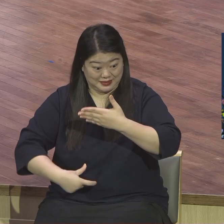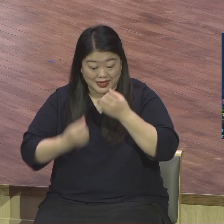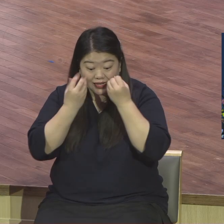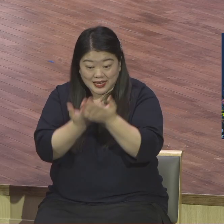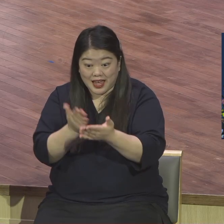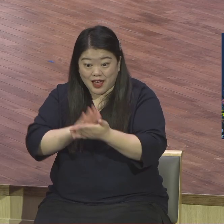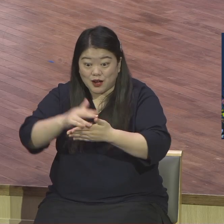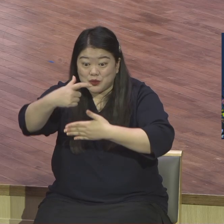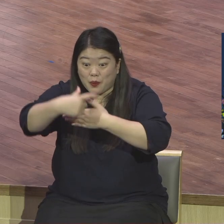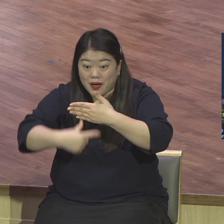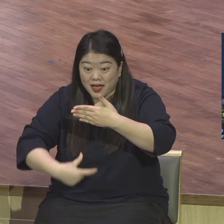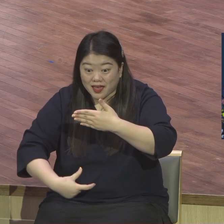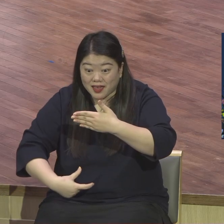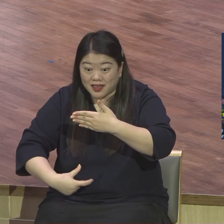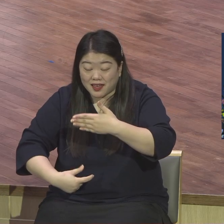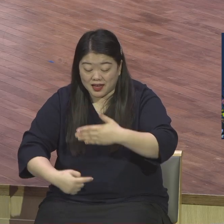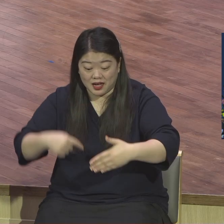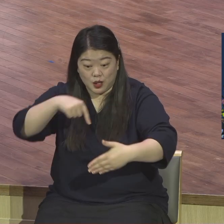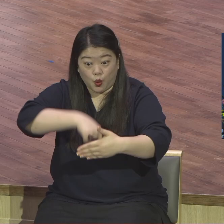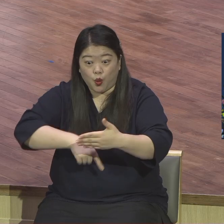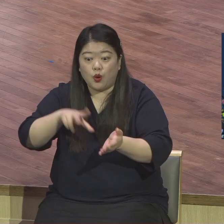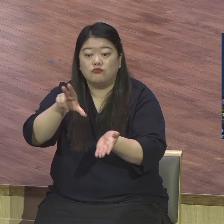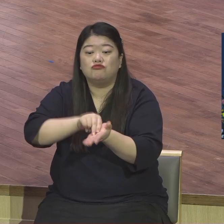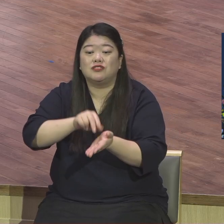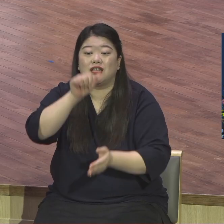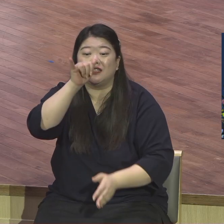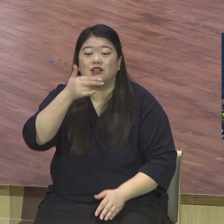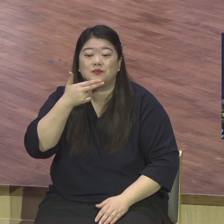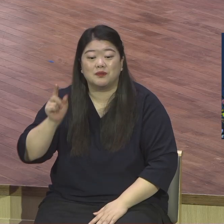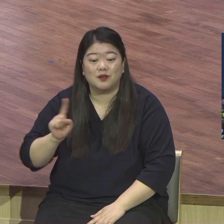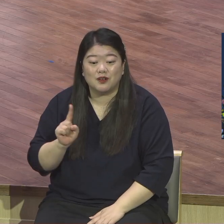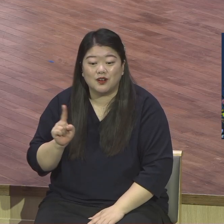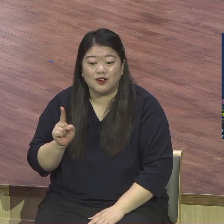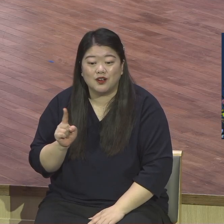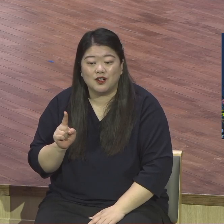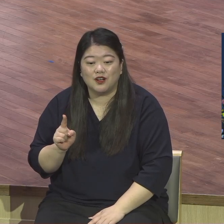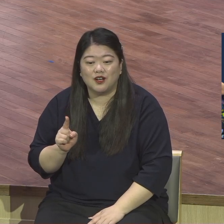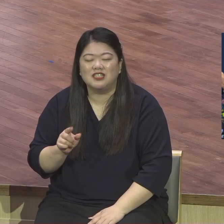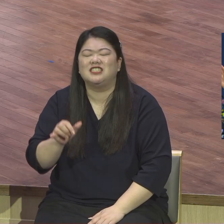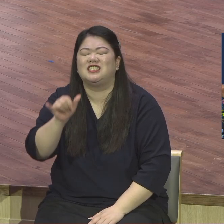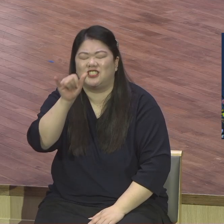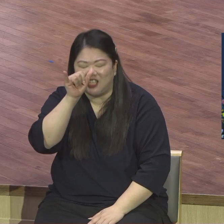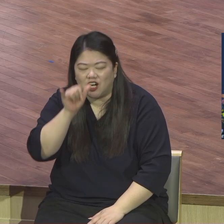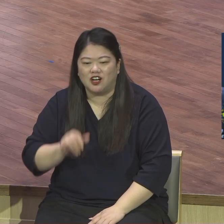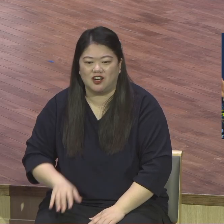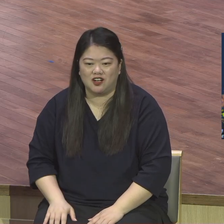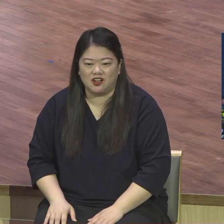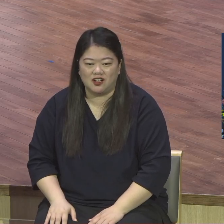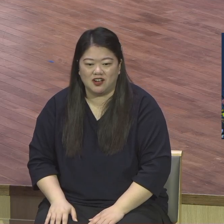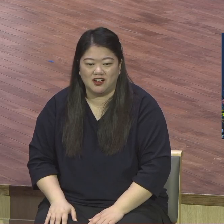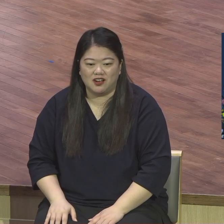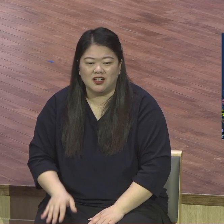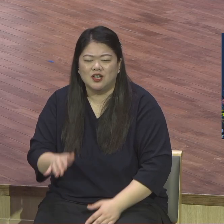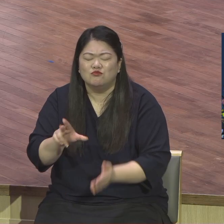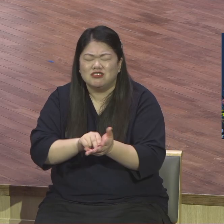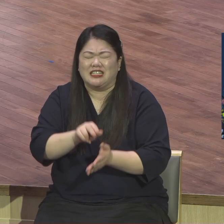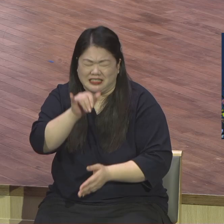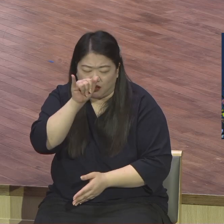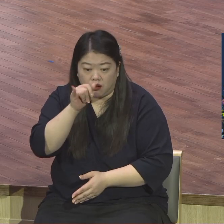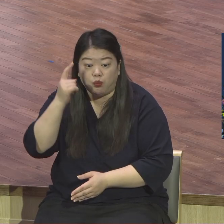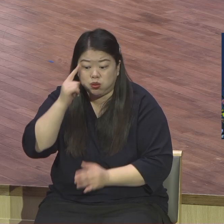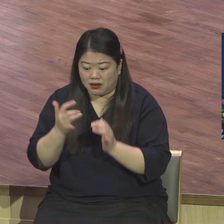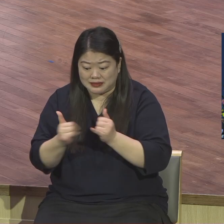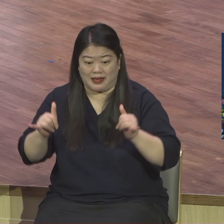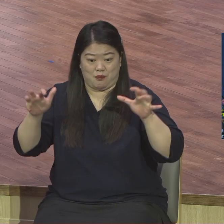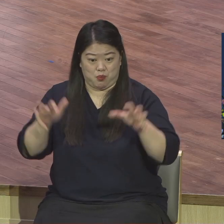지나갑니다. 참여가 선을 이룰 줄 믿고 뭐하세요? 불평하고 원망 그런 것들 다 떨어졌어요. 다 도태되었습니다.